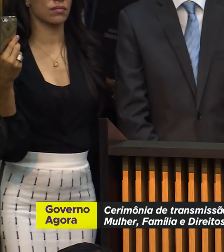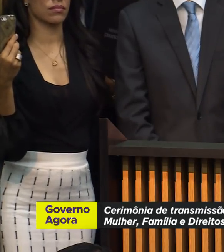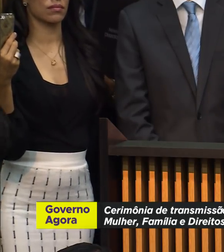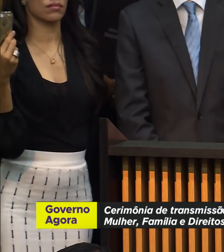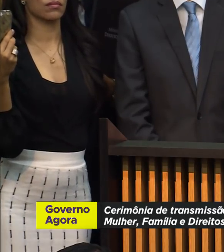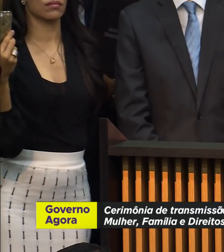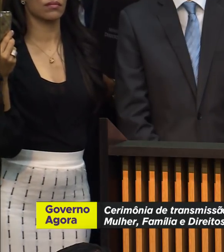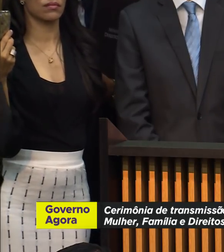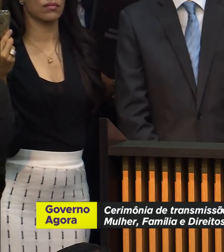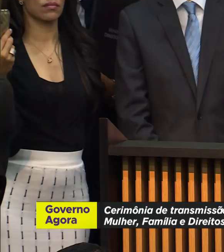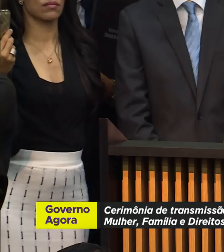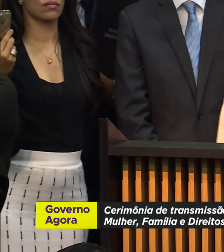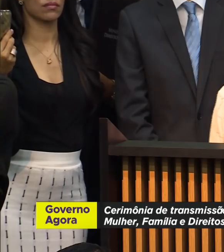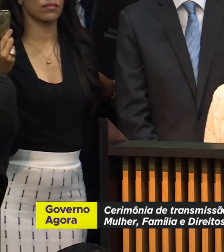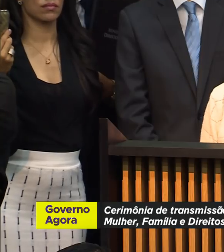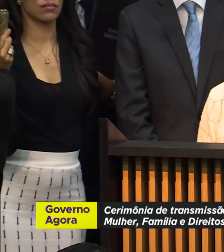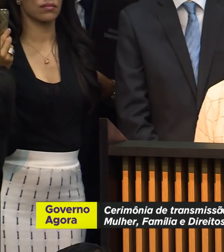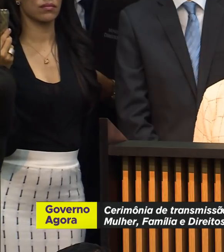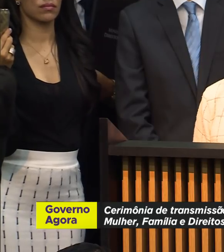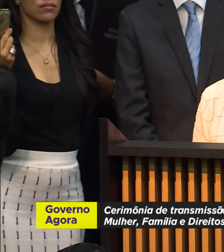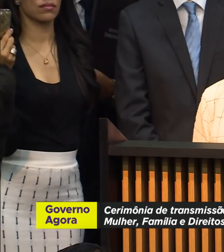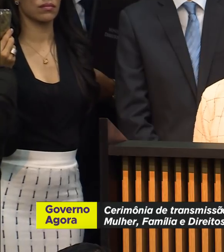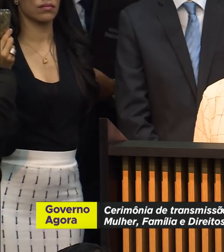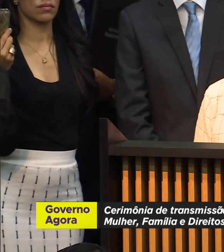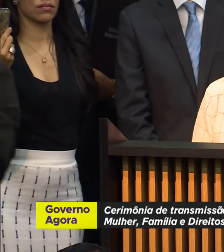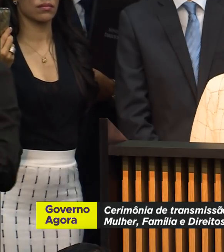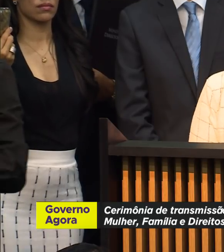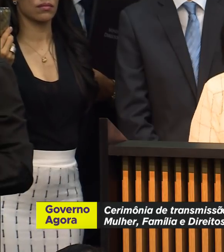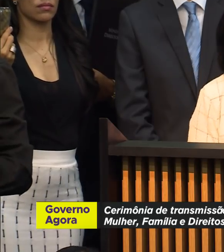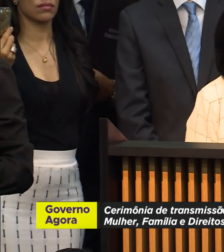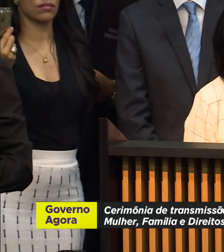terra. Ela chora por muito tempo antes de morrer.